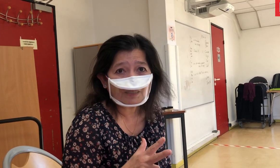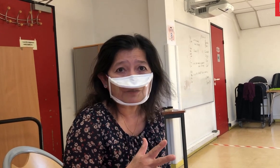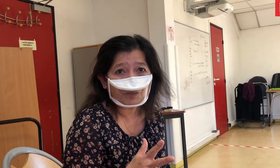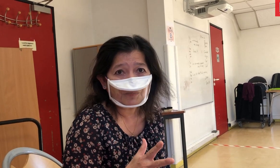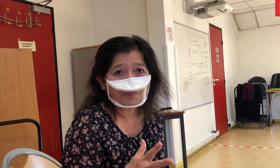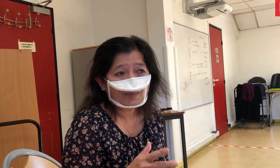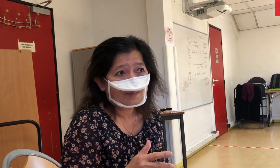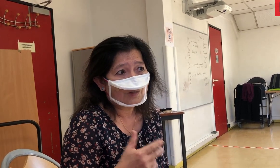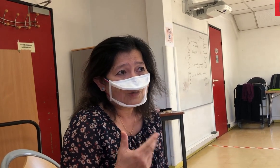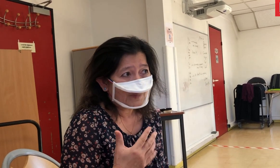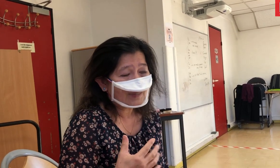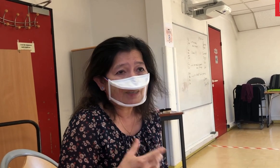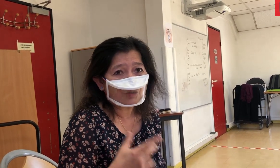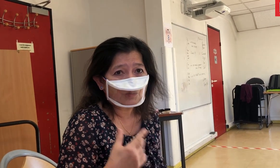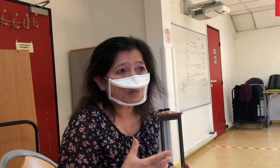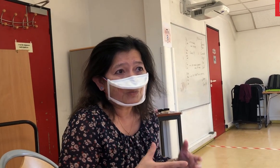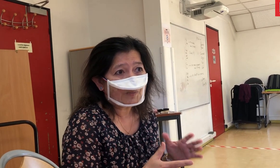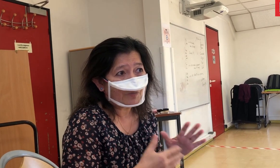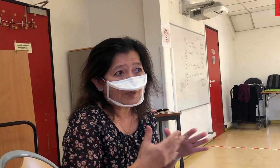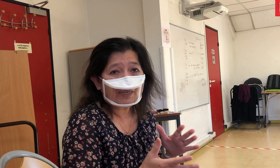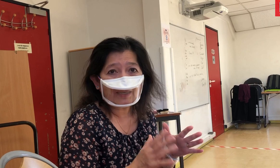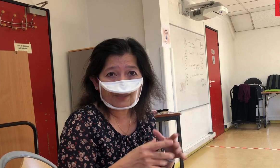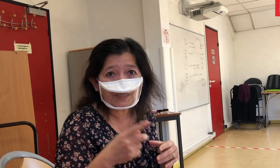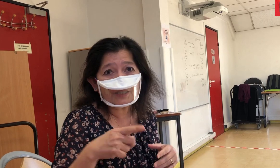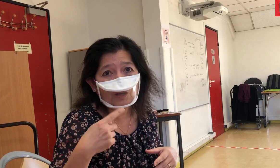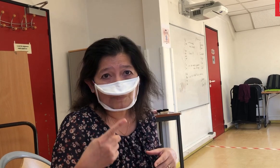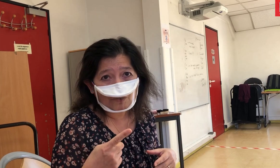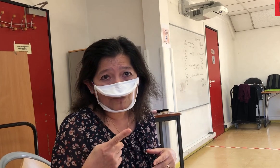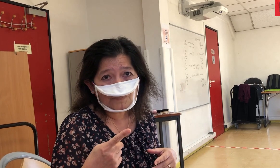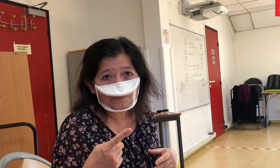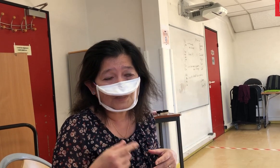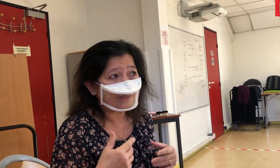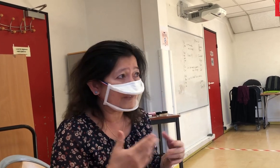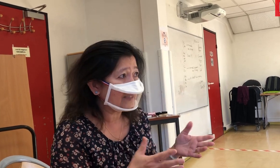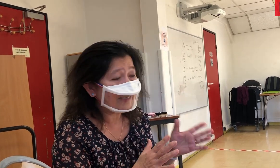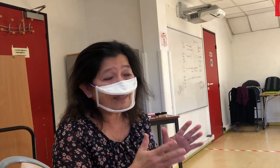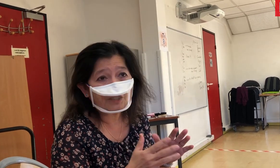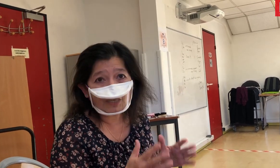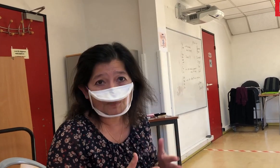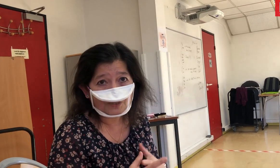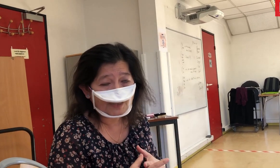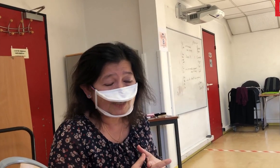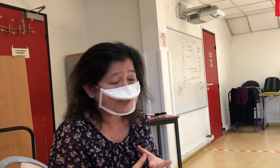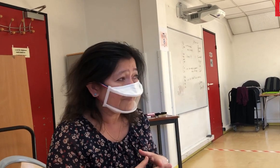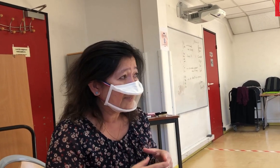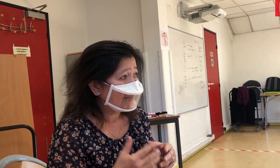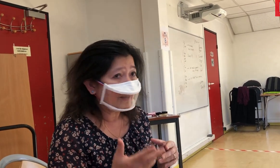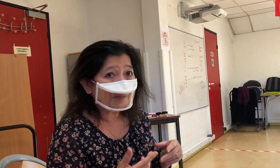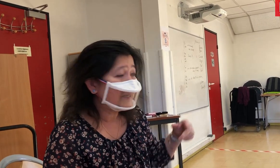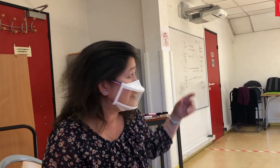intervenants. Le matin, je m'occupe à donner les signes en parlant, ce qui facilite déjà l'apprentissage. L'après-midi, vous